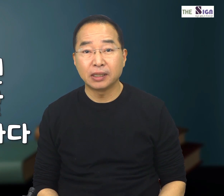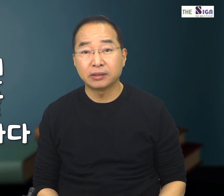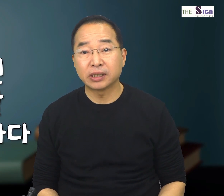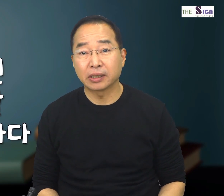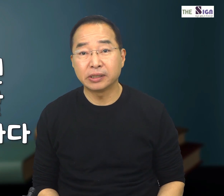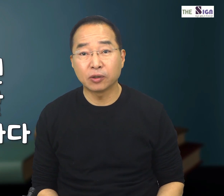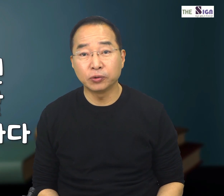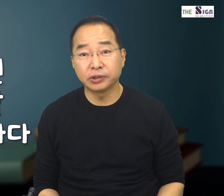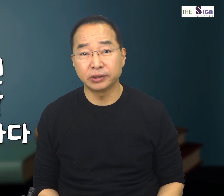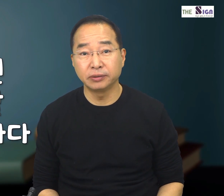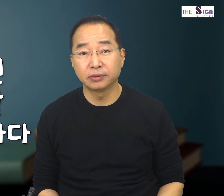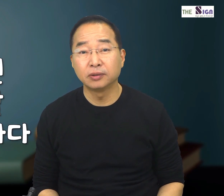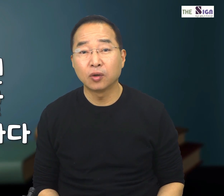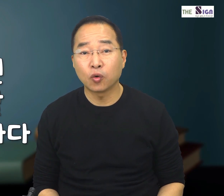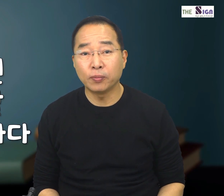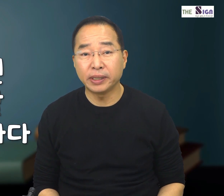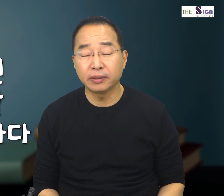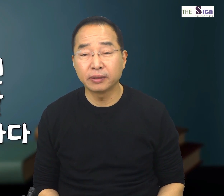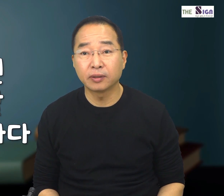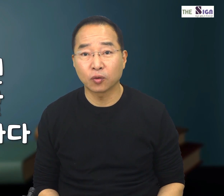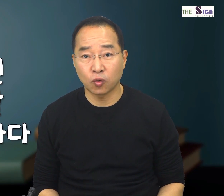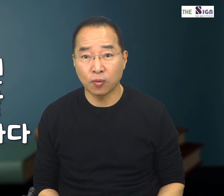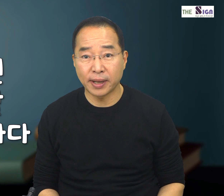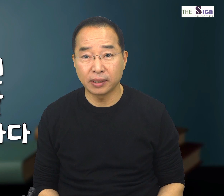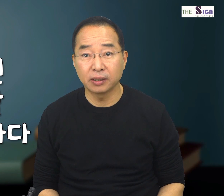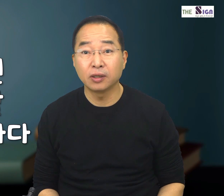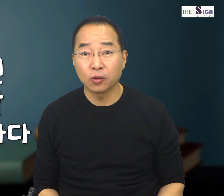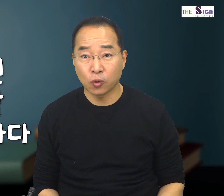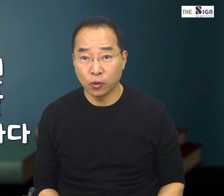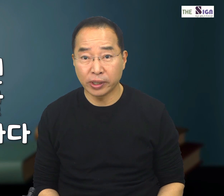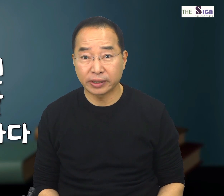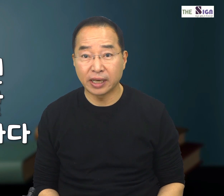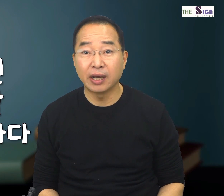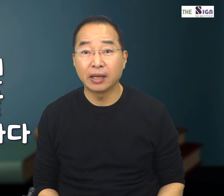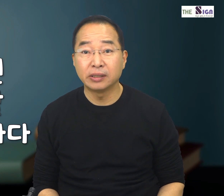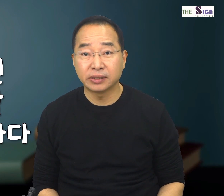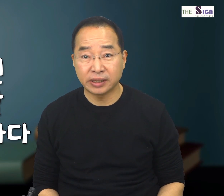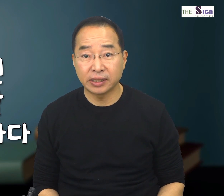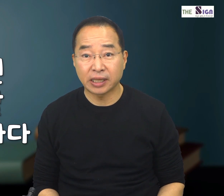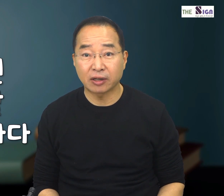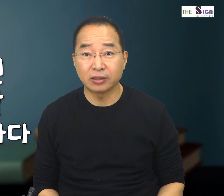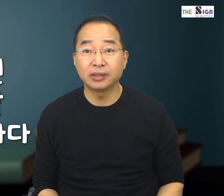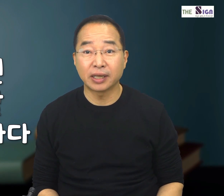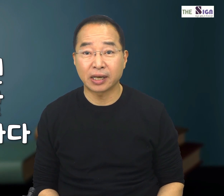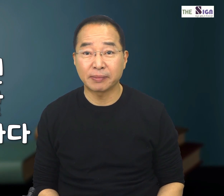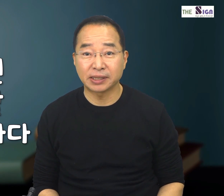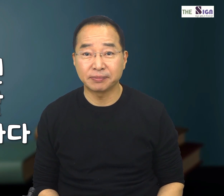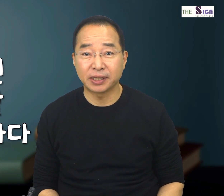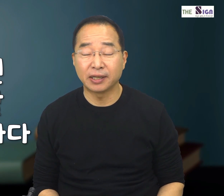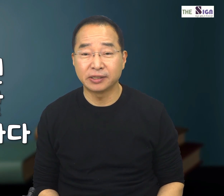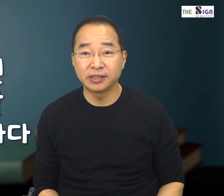자, 그래서 오늘은 고민, 고발, 고요하다 세 단어를 알아봤습니다.